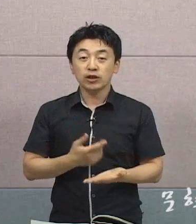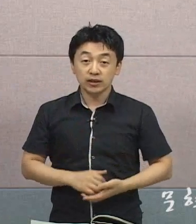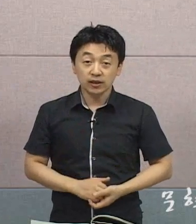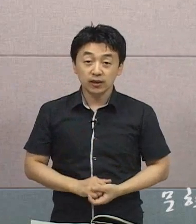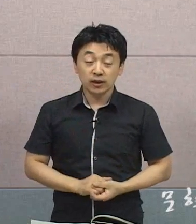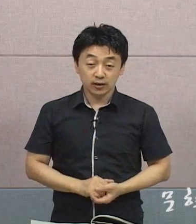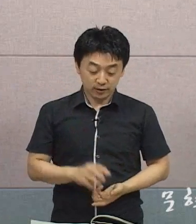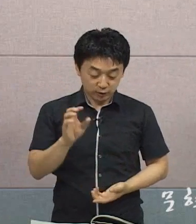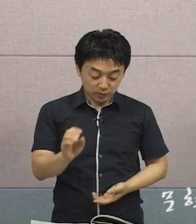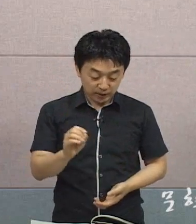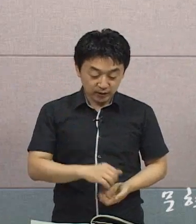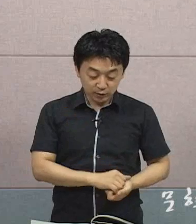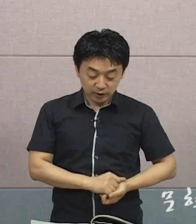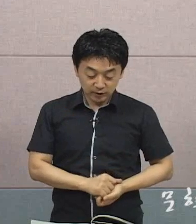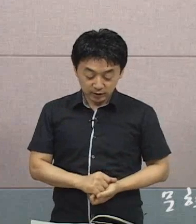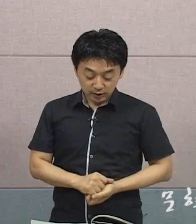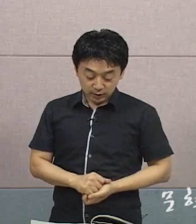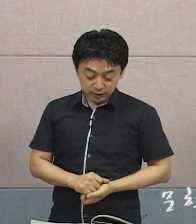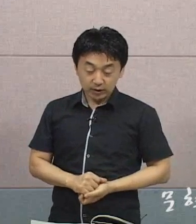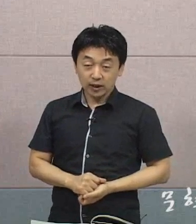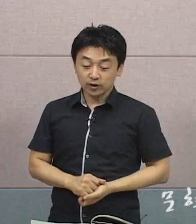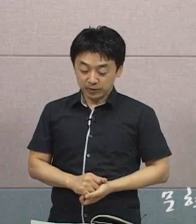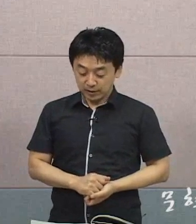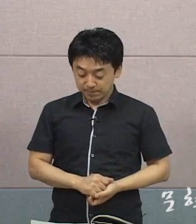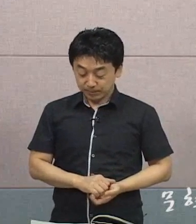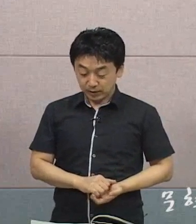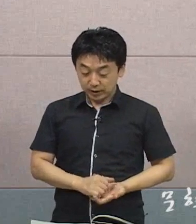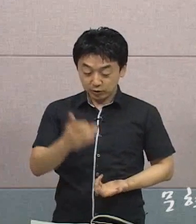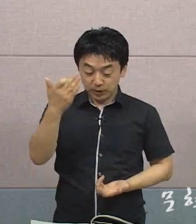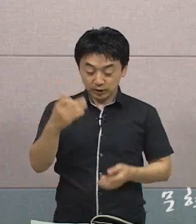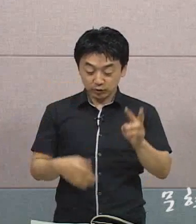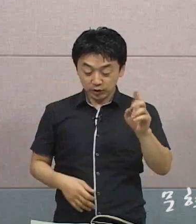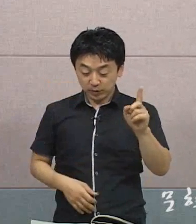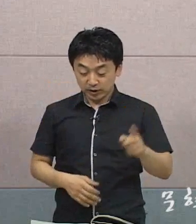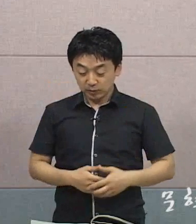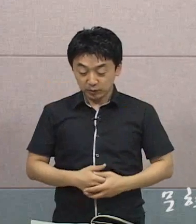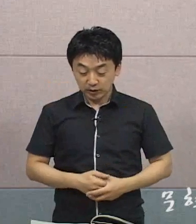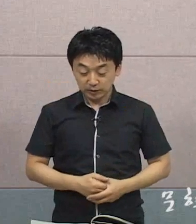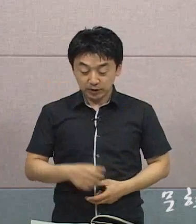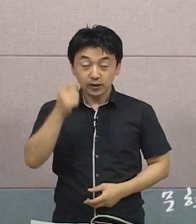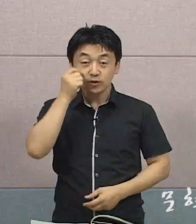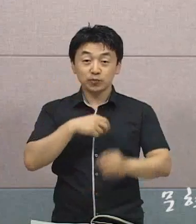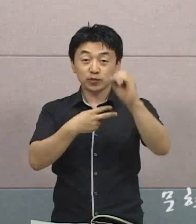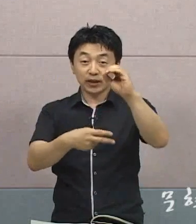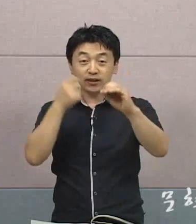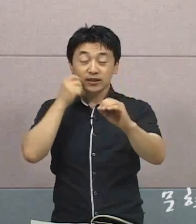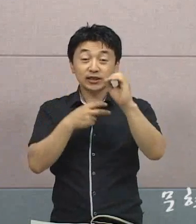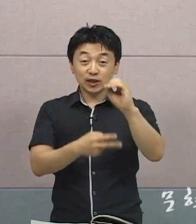돼. 그리고 많이 사용되는 단어입니다. 19페이지 첫 번째 단어 보도록 하겠습니다. 눈물 없다. 지금 계속